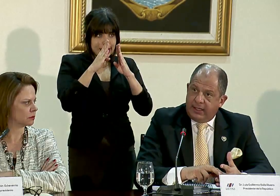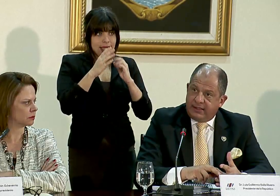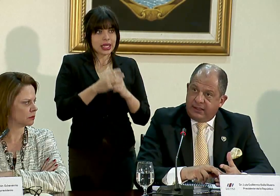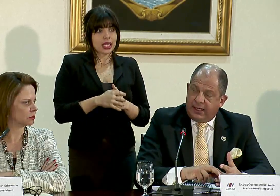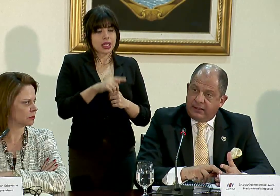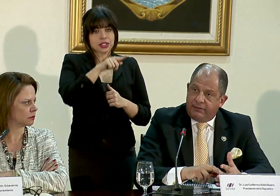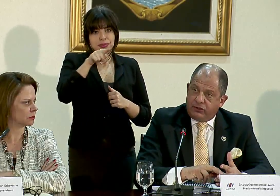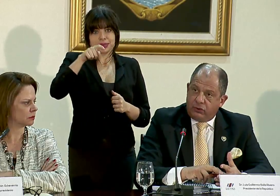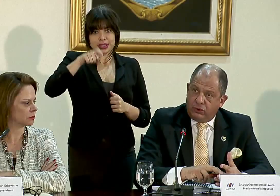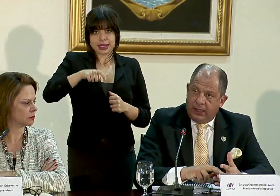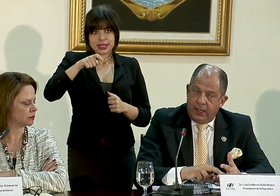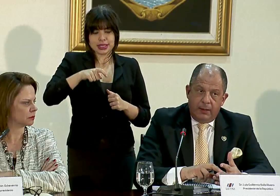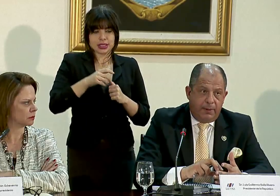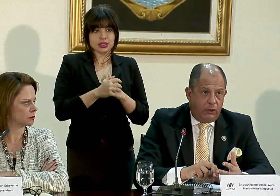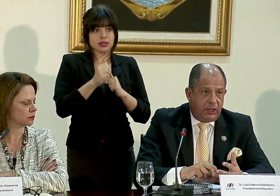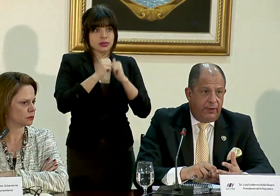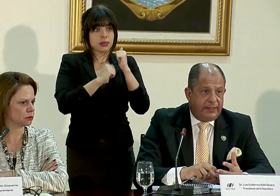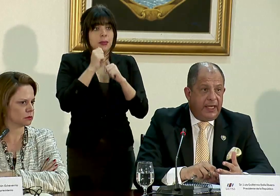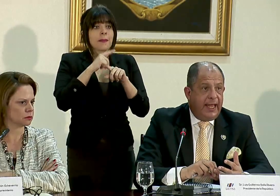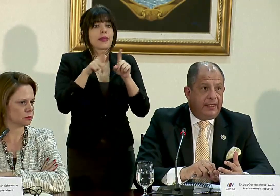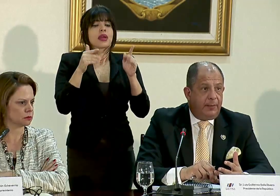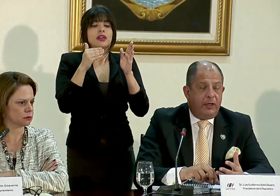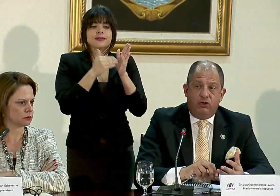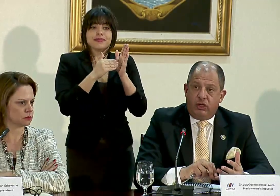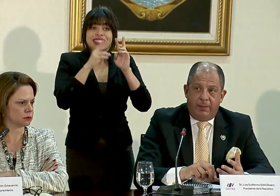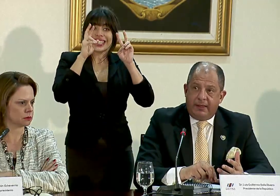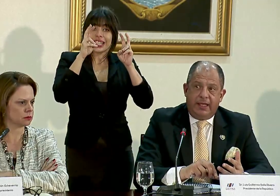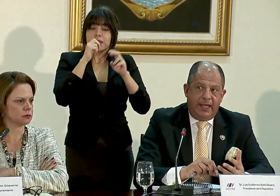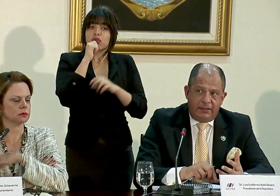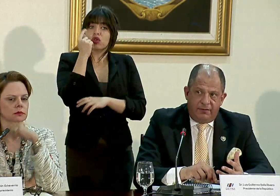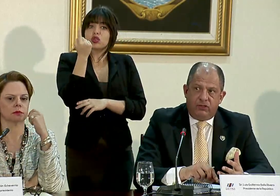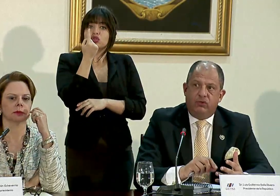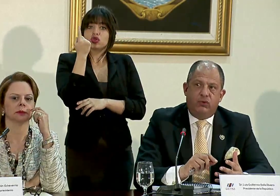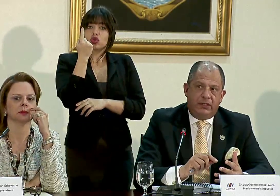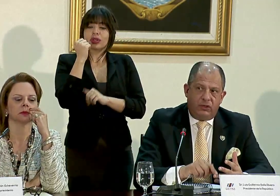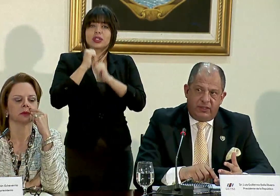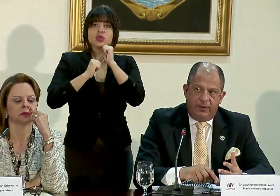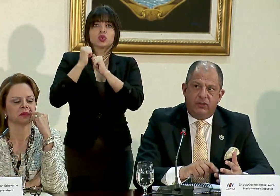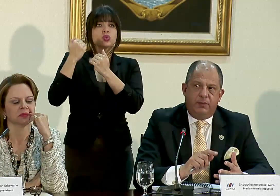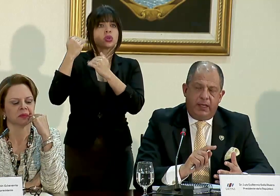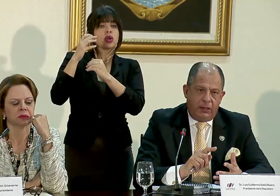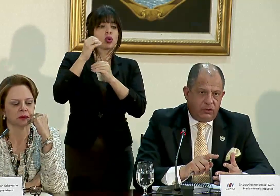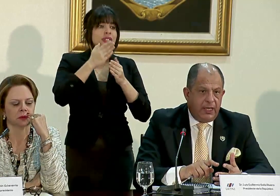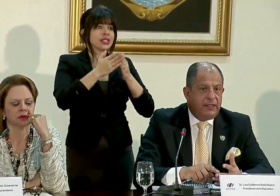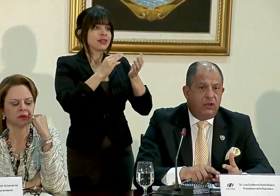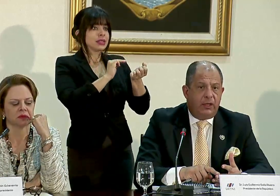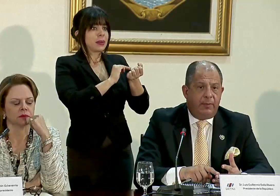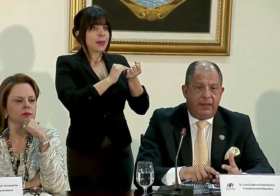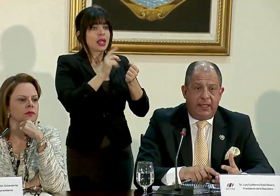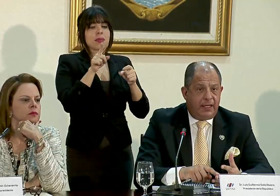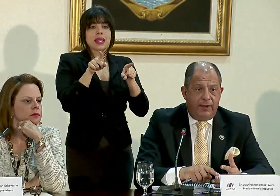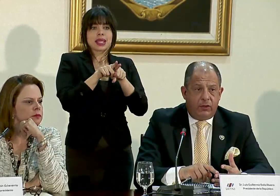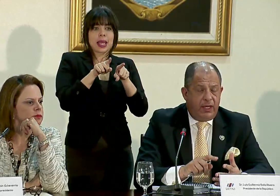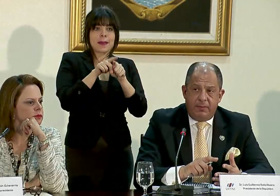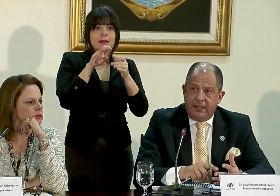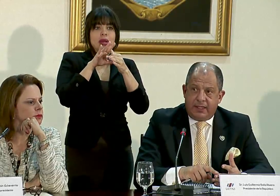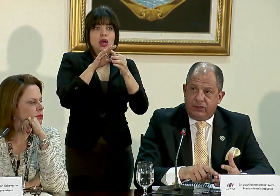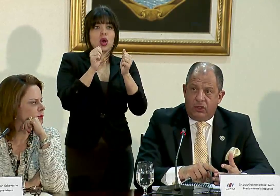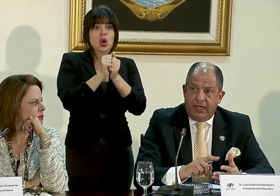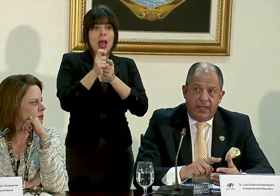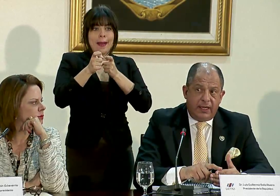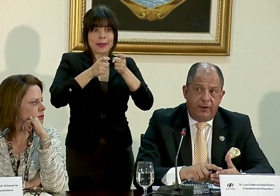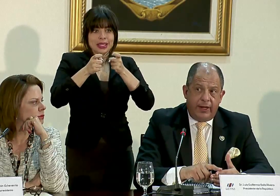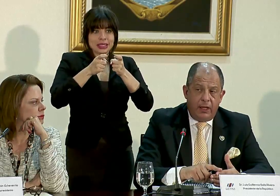necesidades de infraestructura pero otra vez el tema no solamente es de infraestructuras o de servicios médicos sino que también tiene que ver con